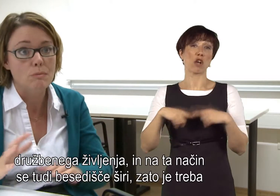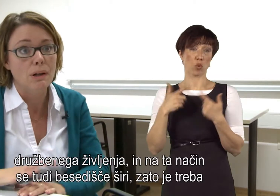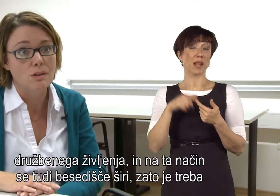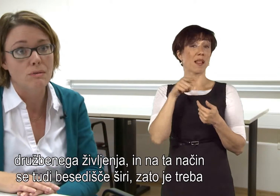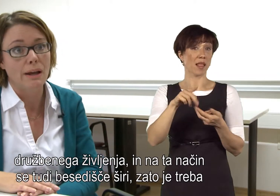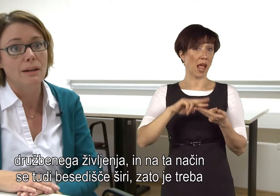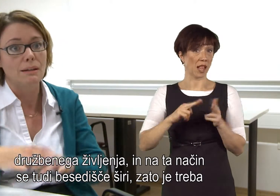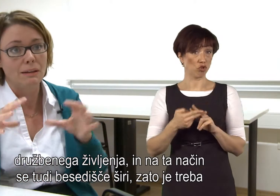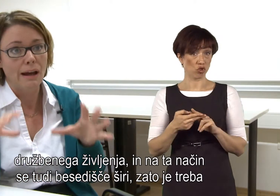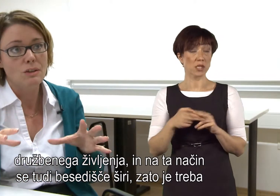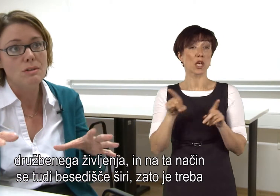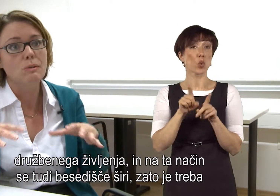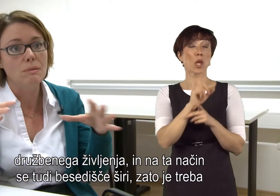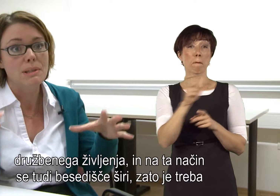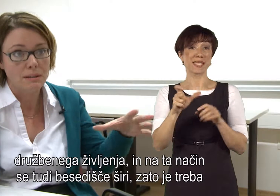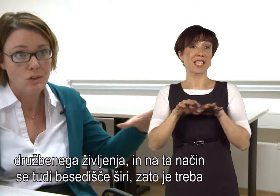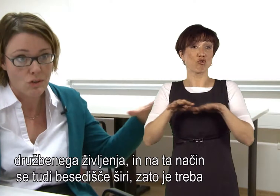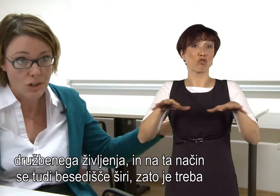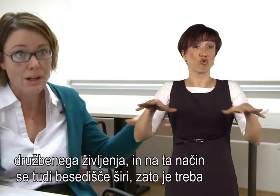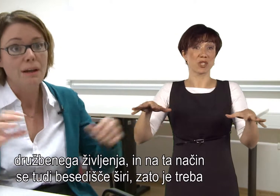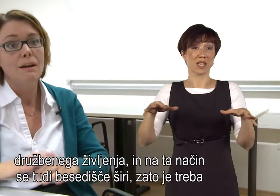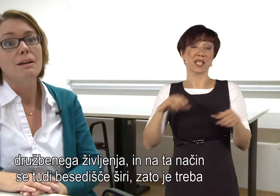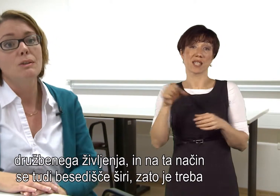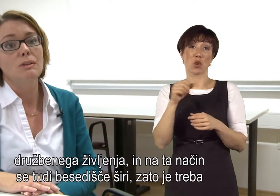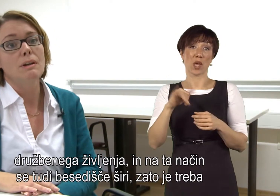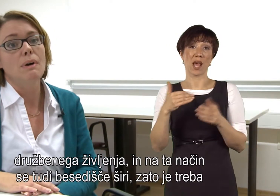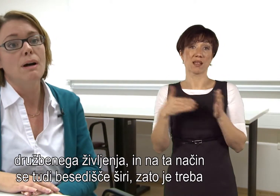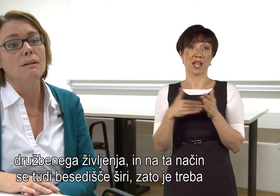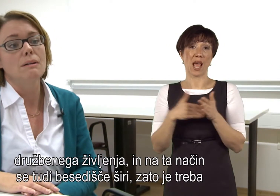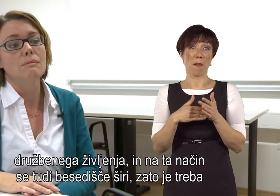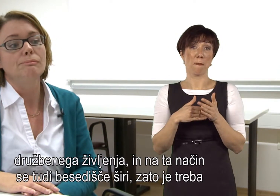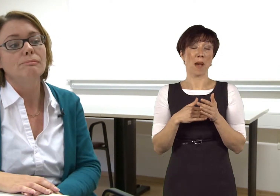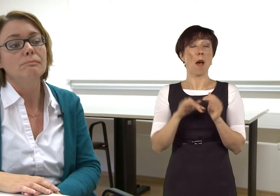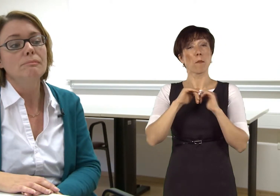domenah družbenega življenja in na ta način se tudi besedišče širi, zato je treba